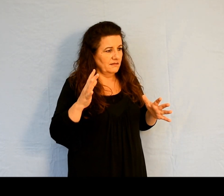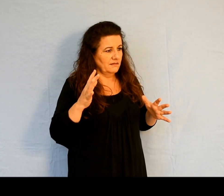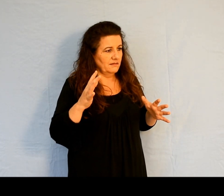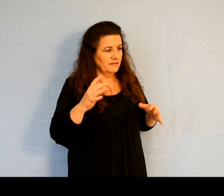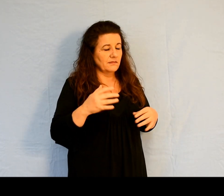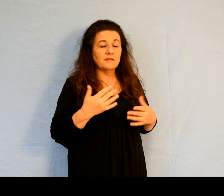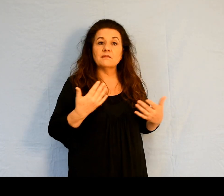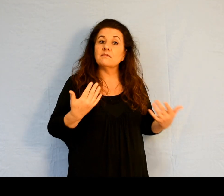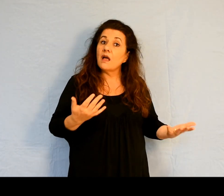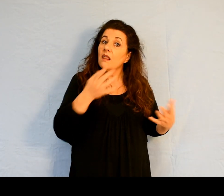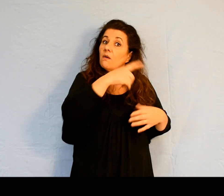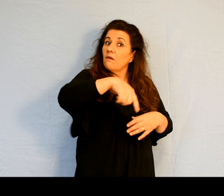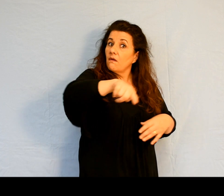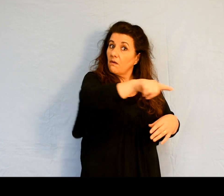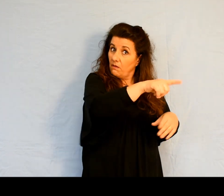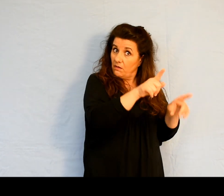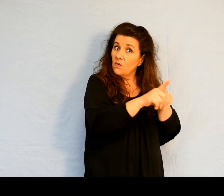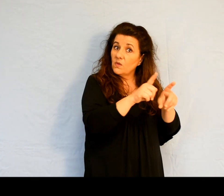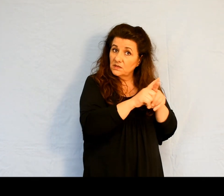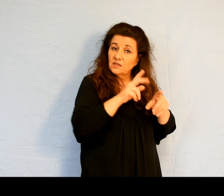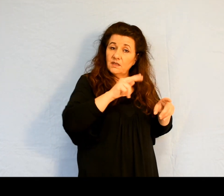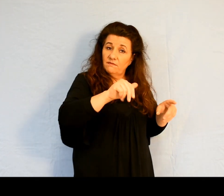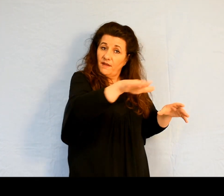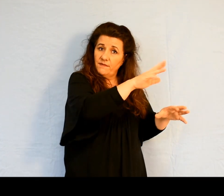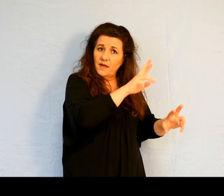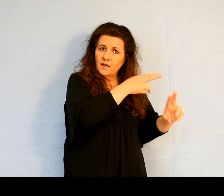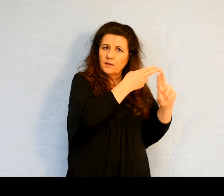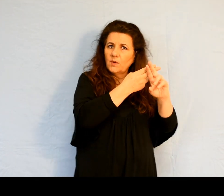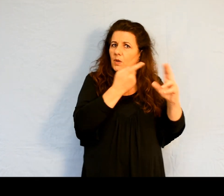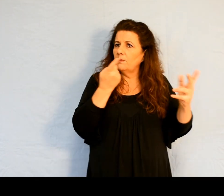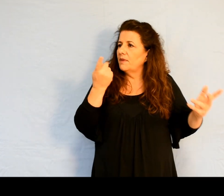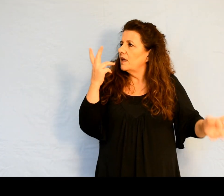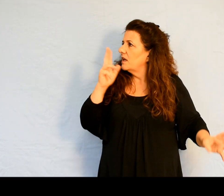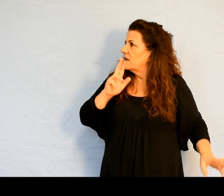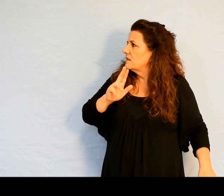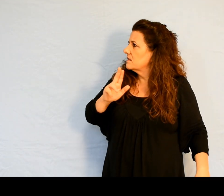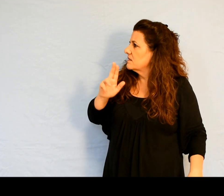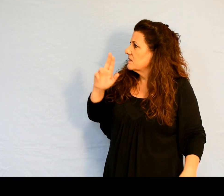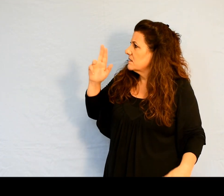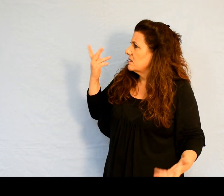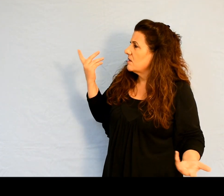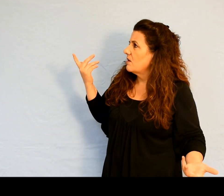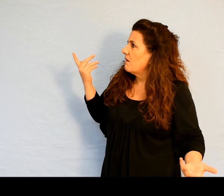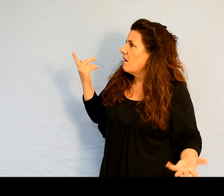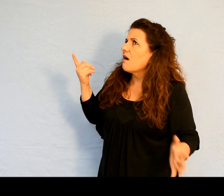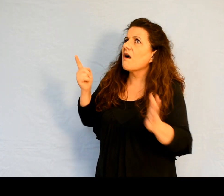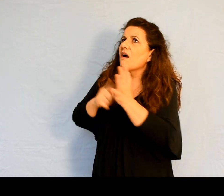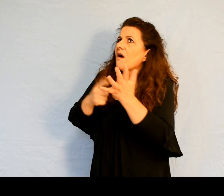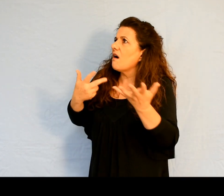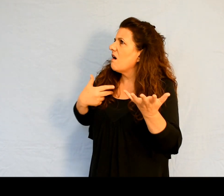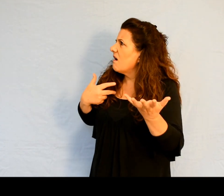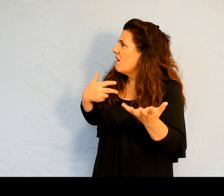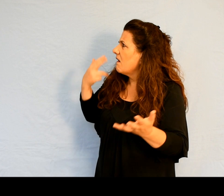Alors ils répondront eux aussi, « Seigneur, quand avons-nous vu avoir faim, avoir